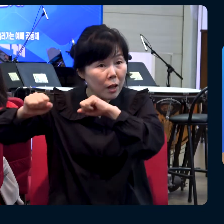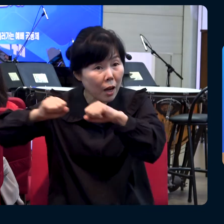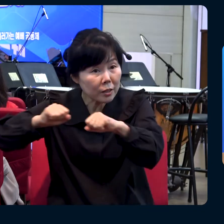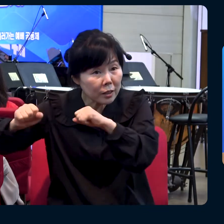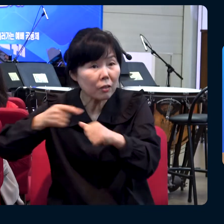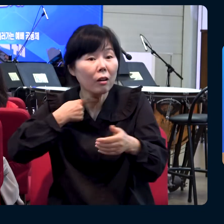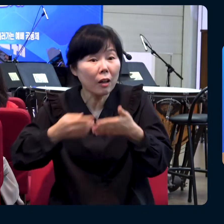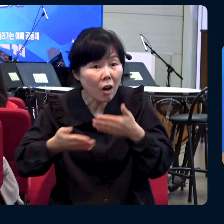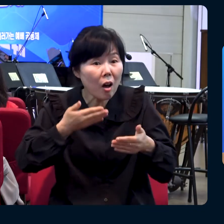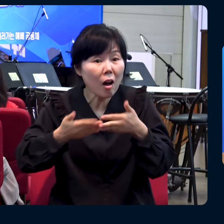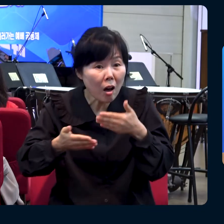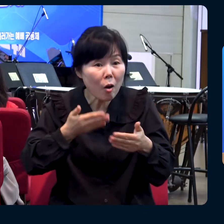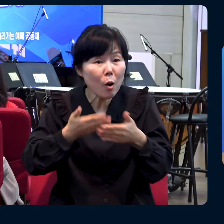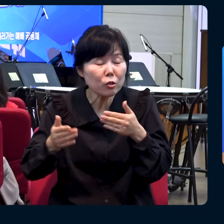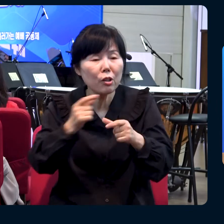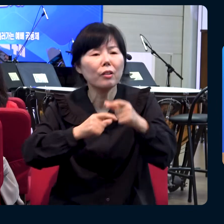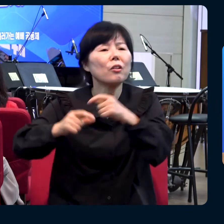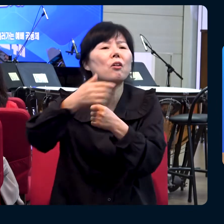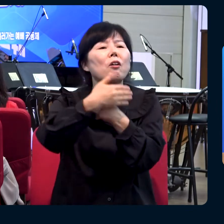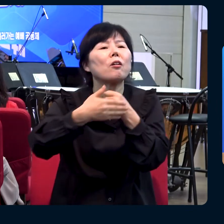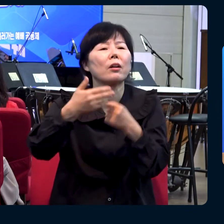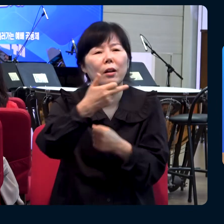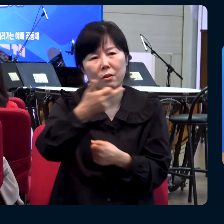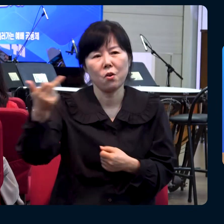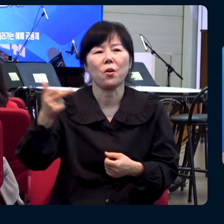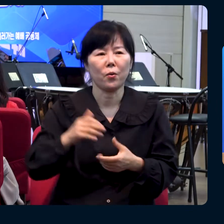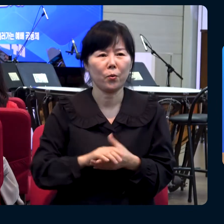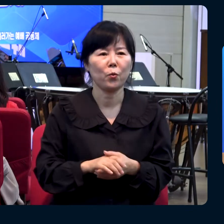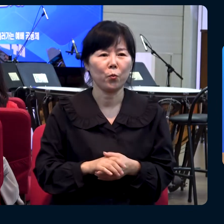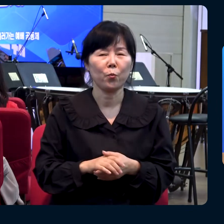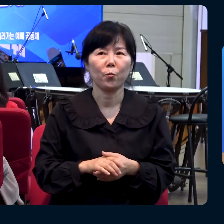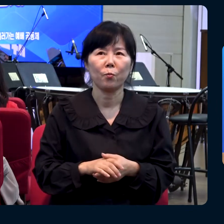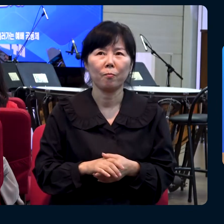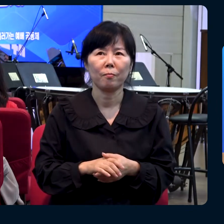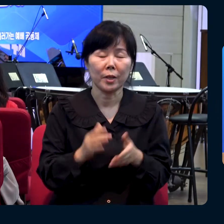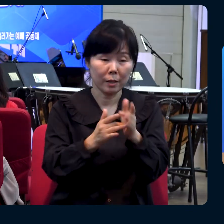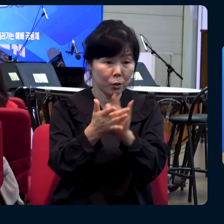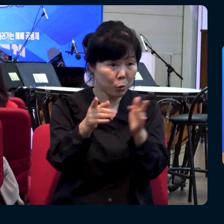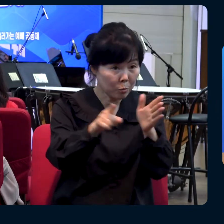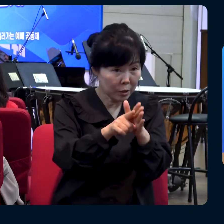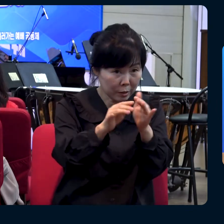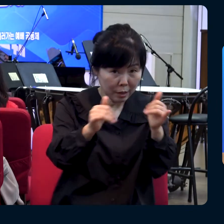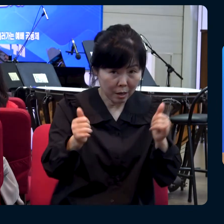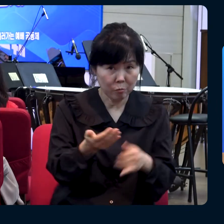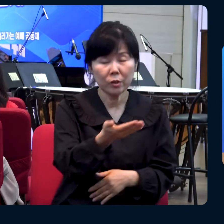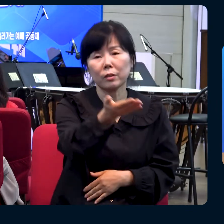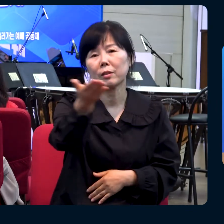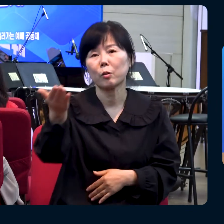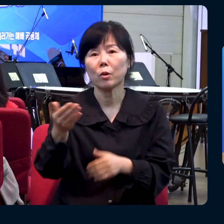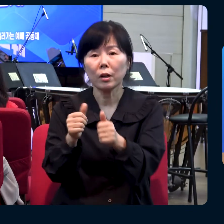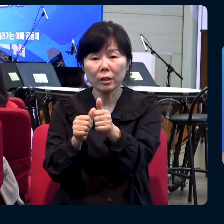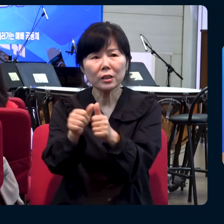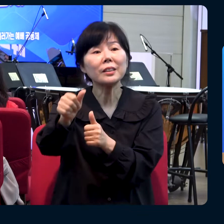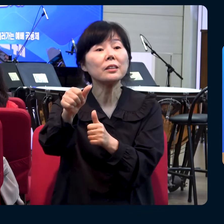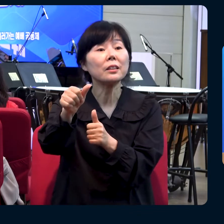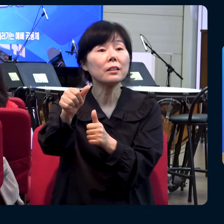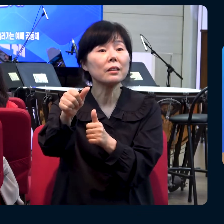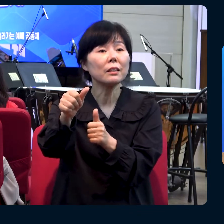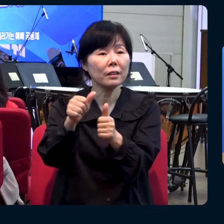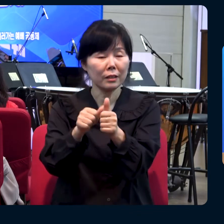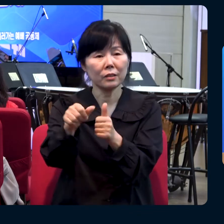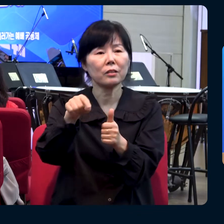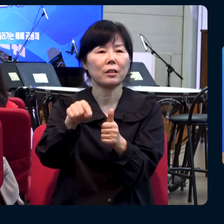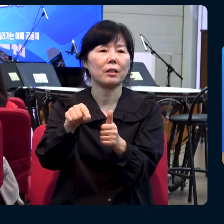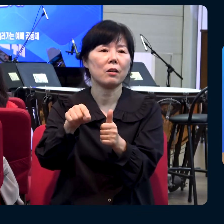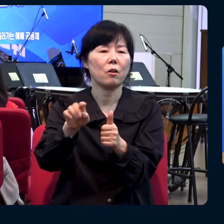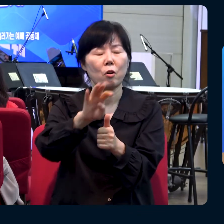경험할수록 뜨거운 예배자가 될 줄로 믿습니다. 오늘 저는 그 이야기를 오늘 나누면서 예수 믿는 사람들에게 승리가